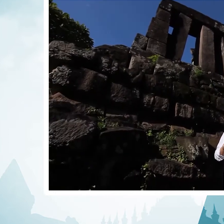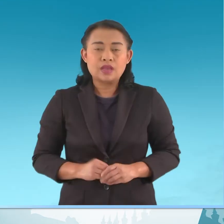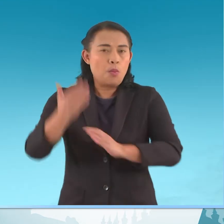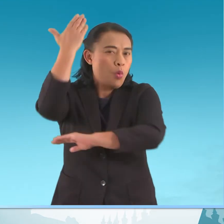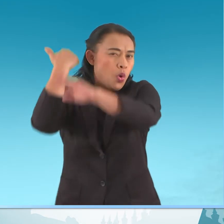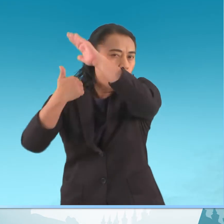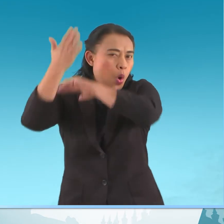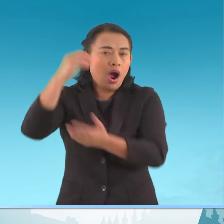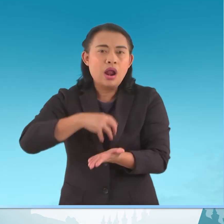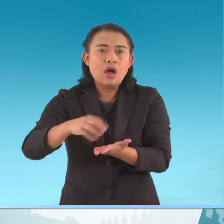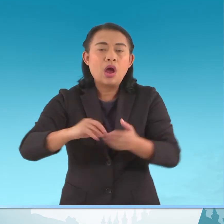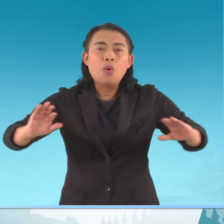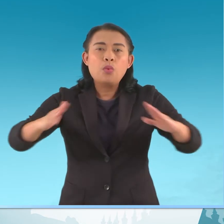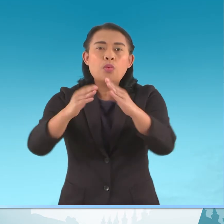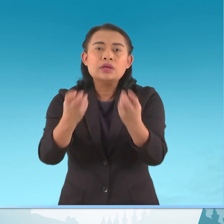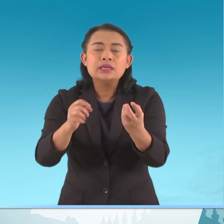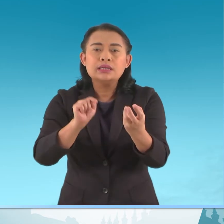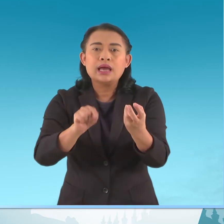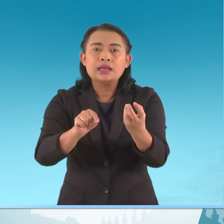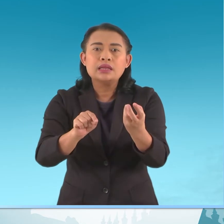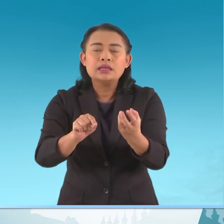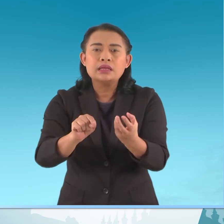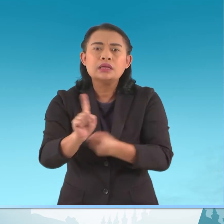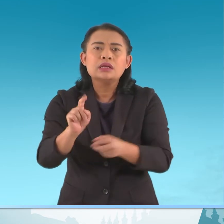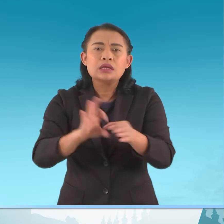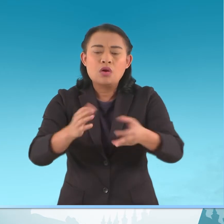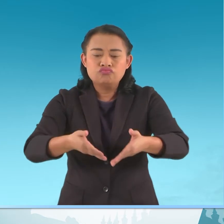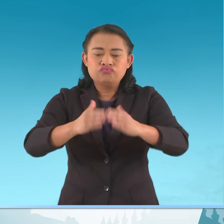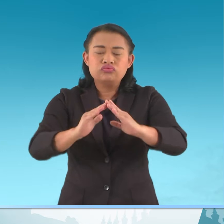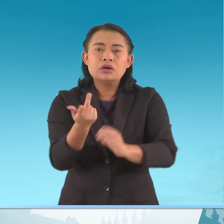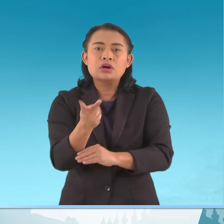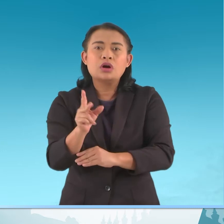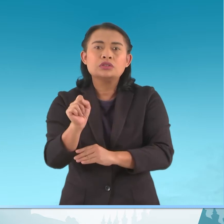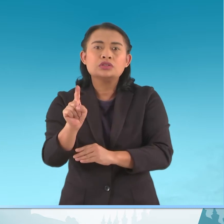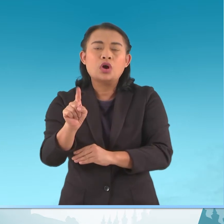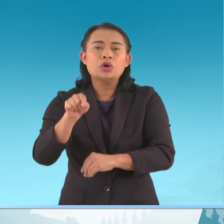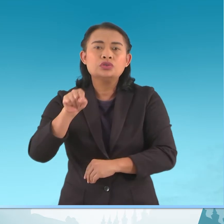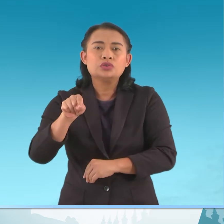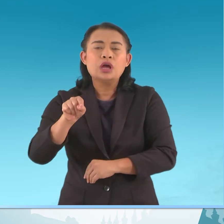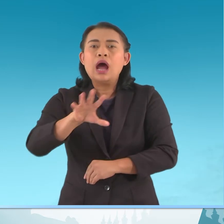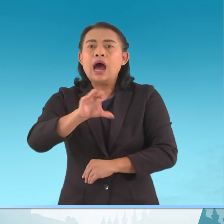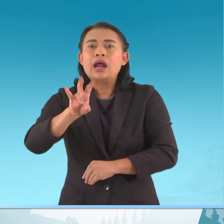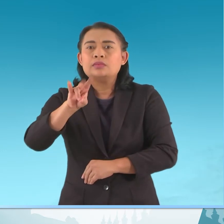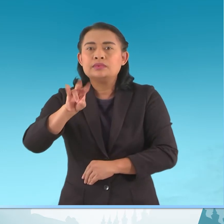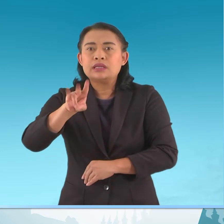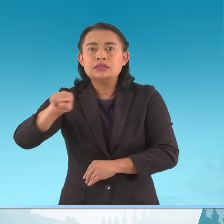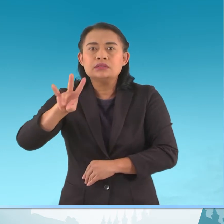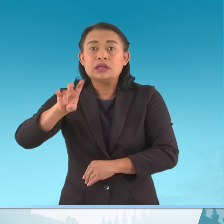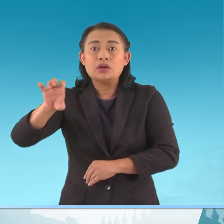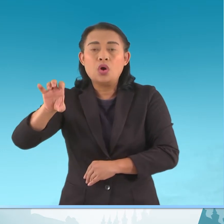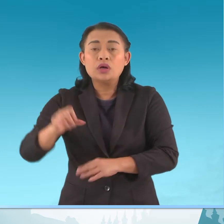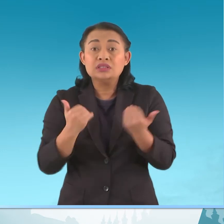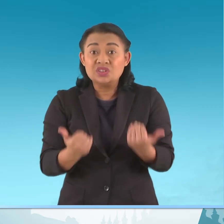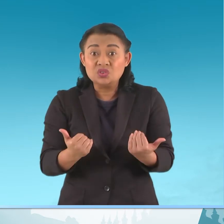ตามตำนานเล่าว่าประสาทเดือนหินหรือประสาทพื้นหินแห่งนี้นะครับก่อตั้งขึ้นเราคริสตศตวรรษที่ 577ถึง 700